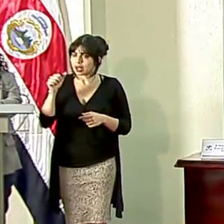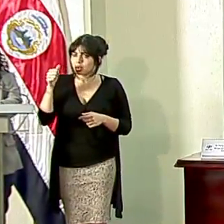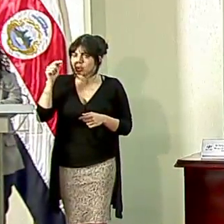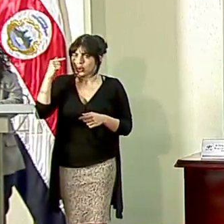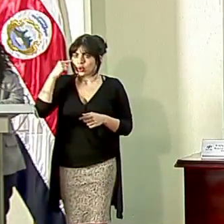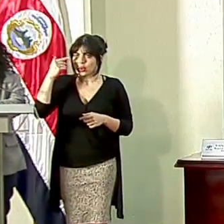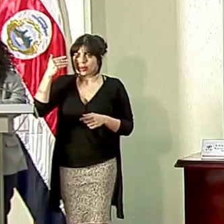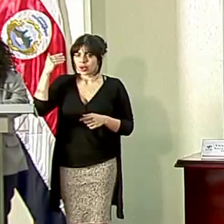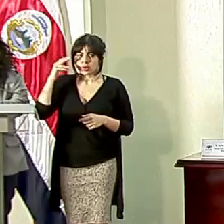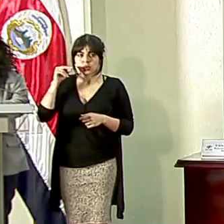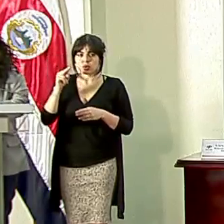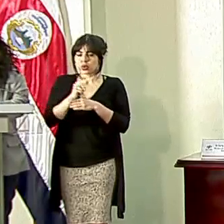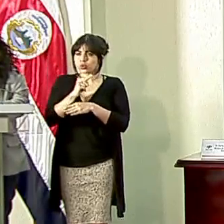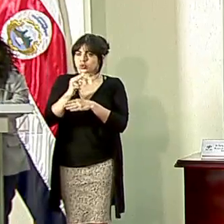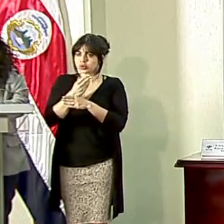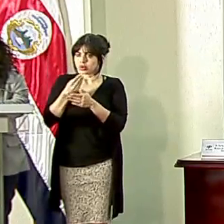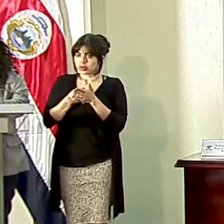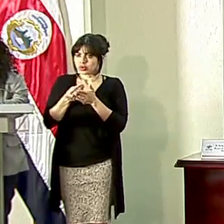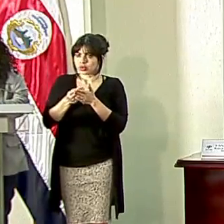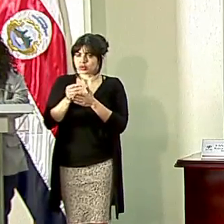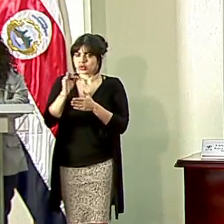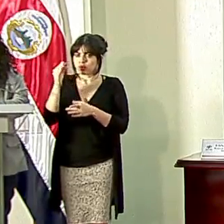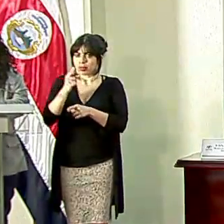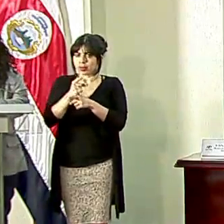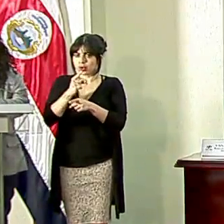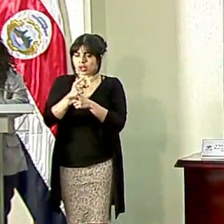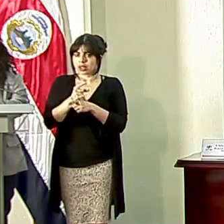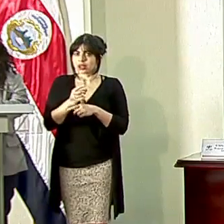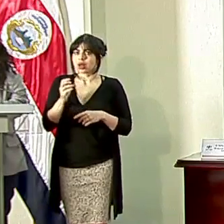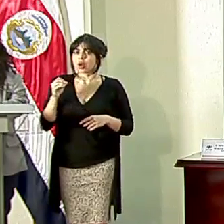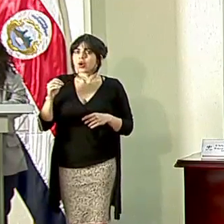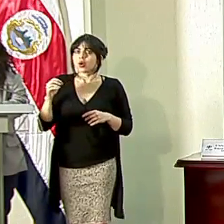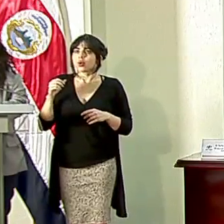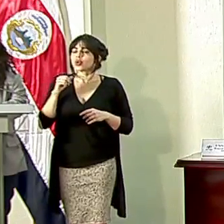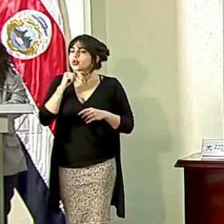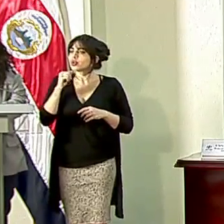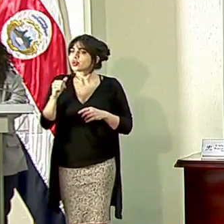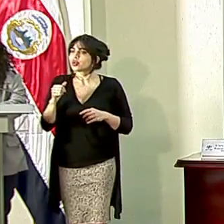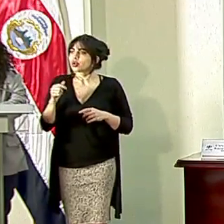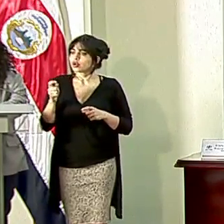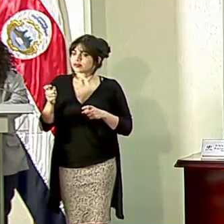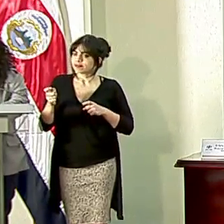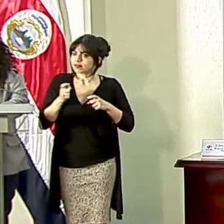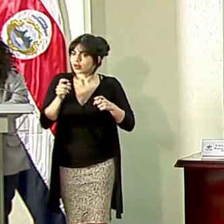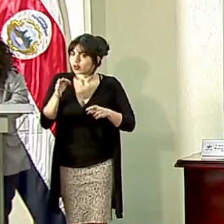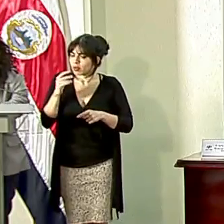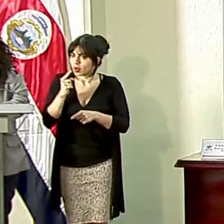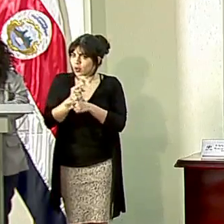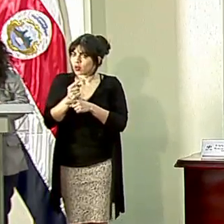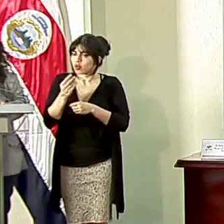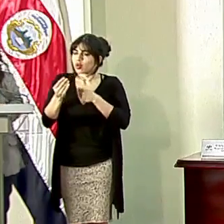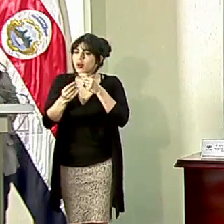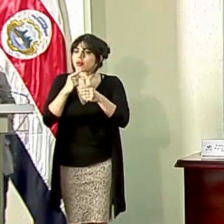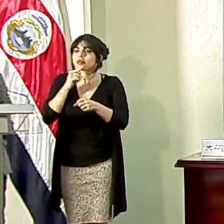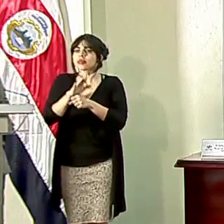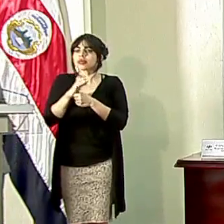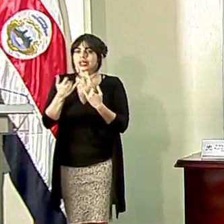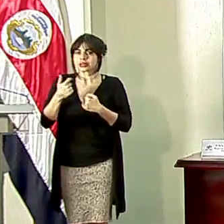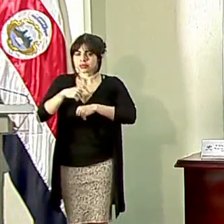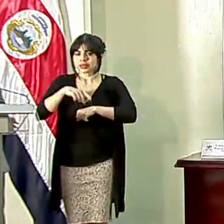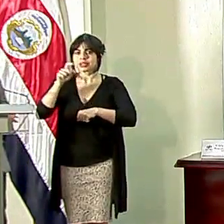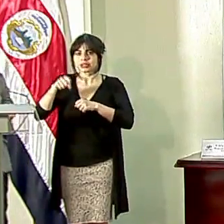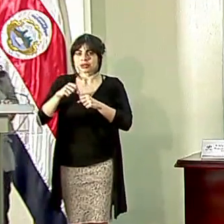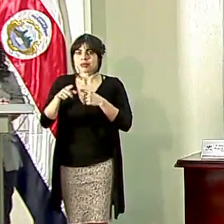administraciones pues no se habían utilizado los recursos como se debía o no se gestionaron de la manera correcta. ¿Cómo se va a garantizar que esta vez sí se